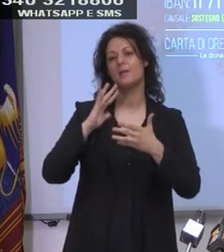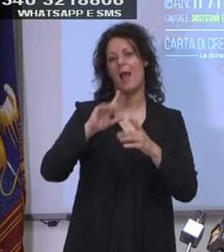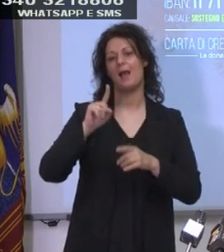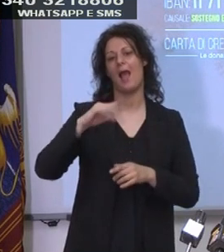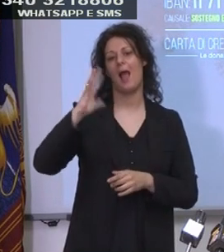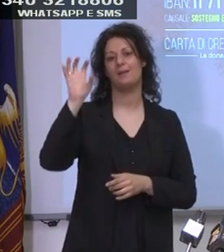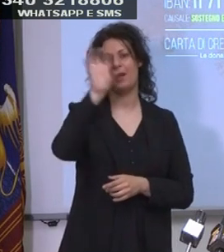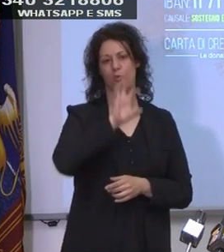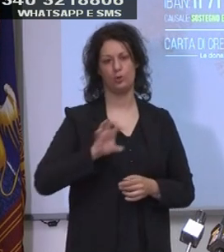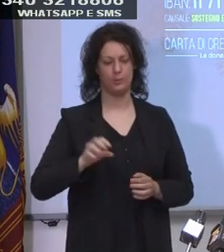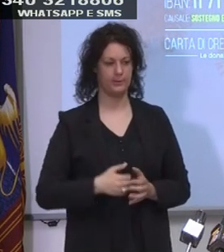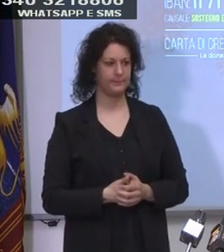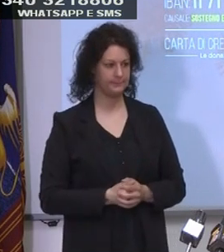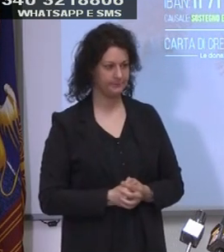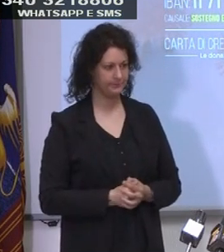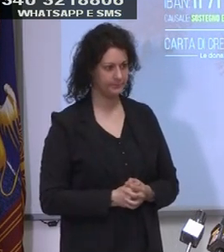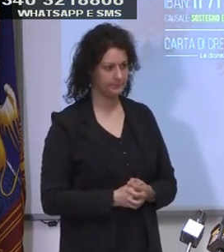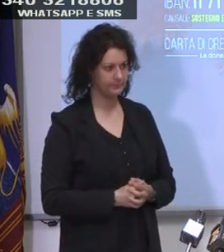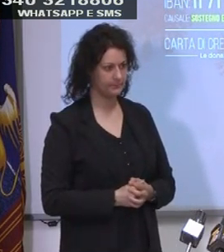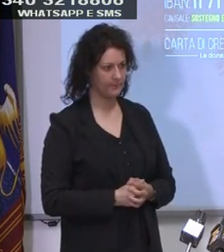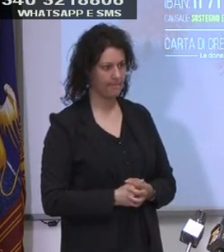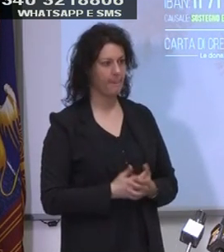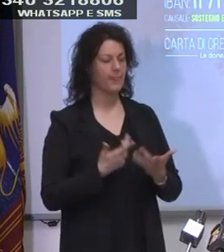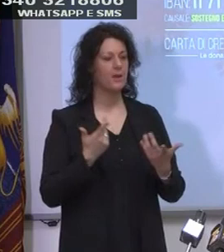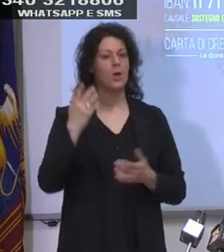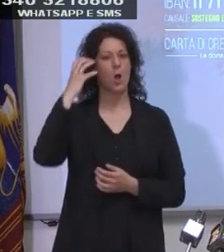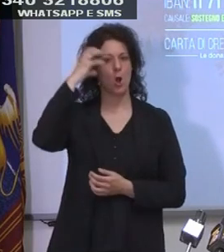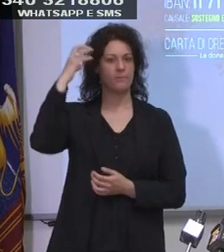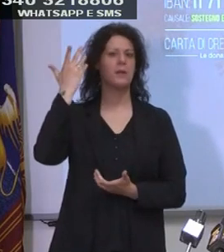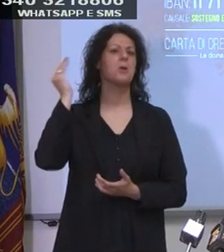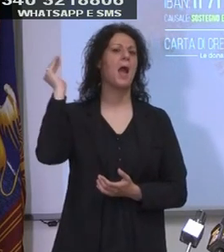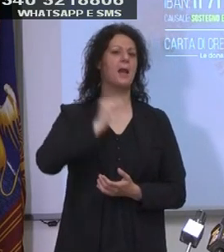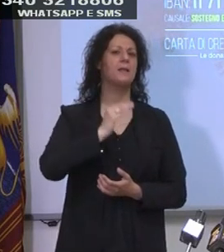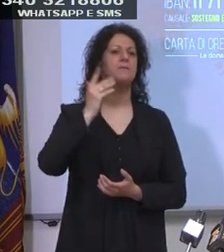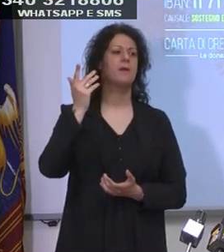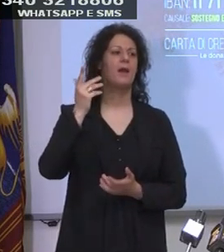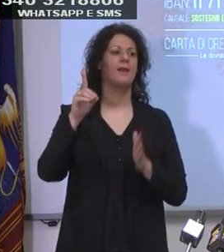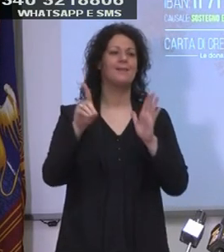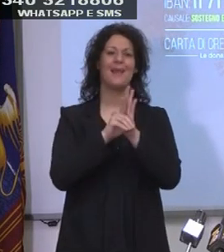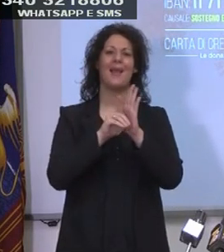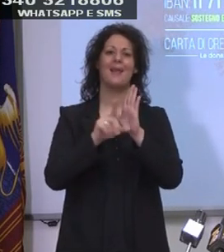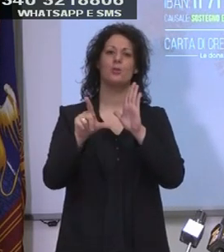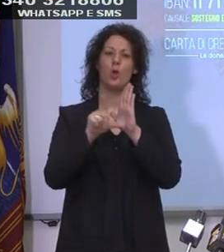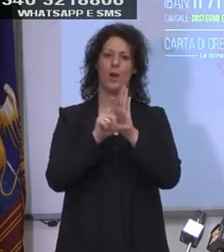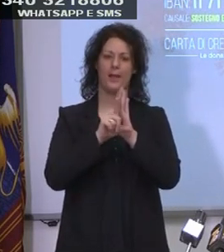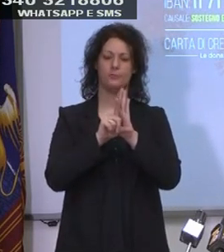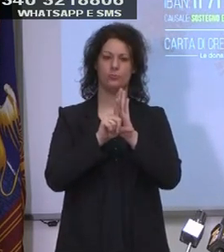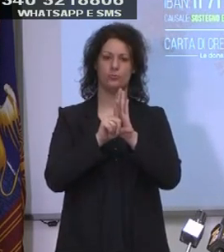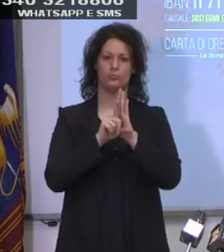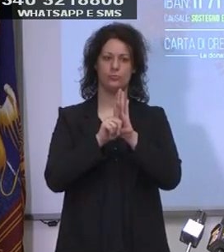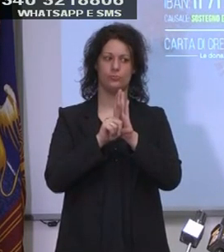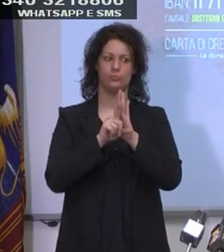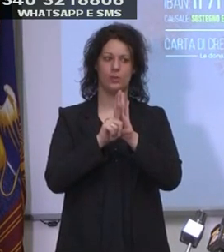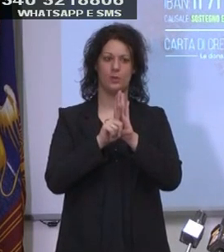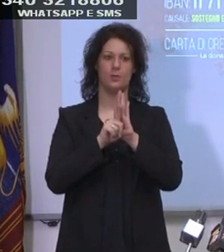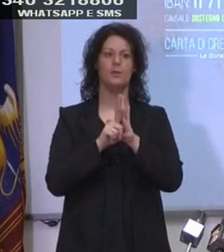Guerretta, il fatto che arrivi un decreto del governo magari al posto di un DPCM, cioè un decreto legge al posto di un DPCM, io